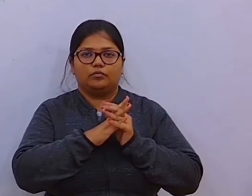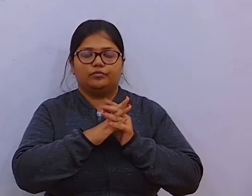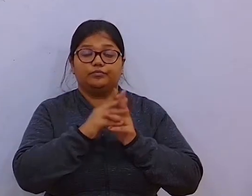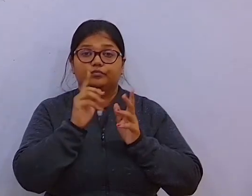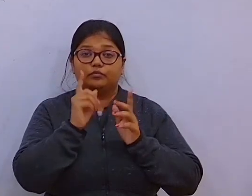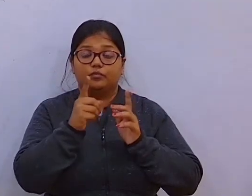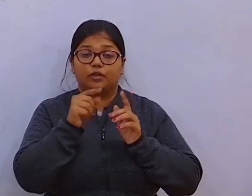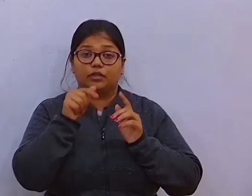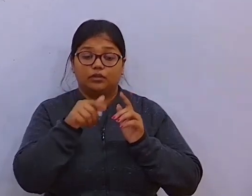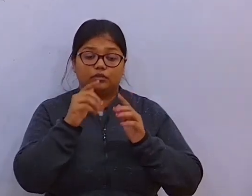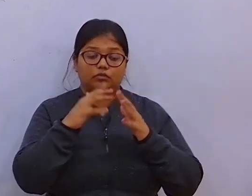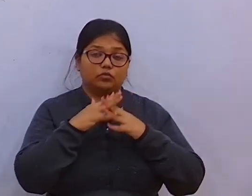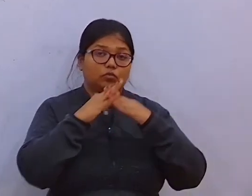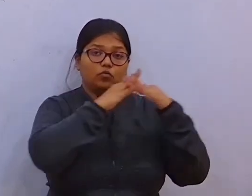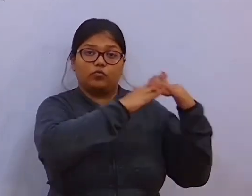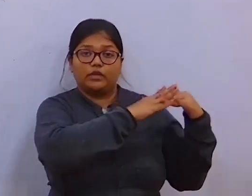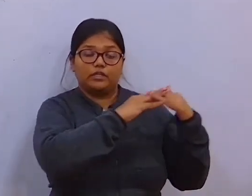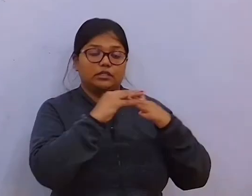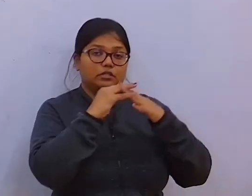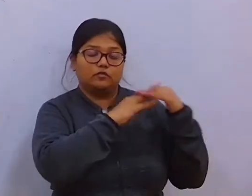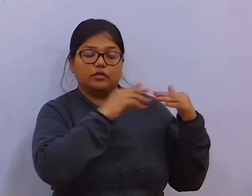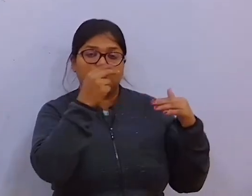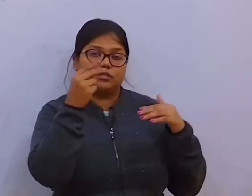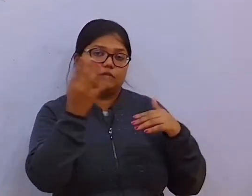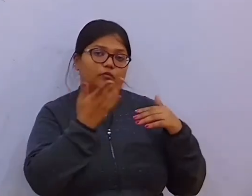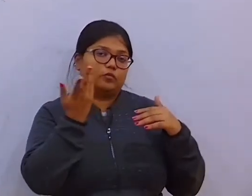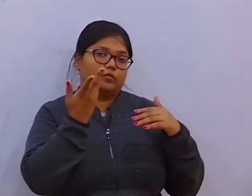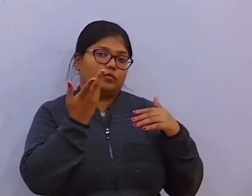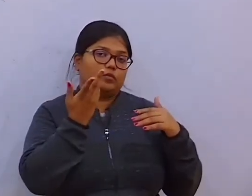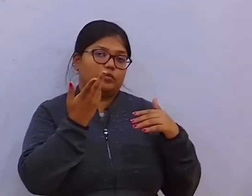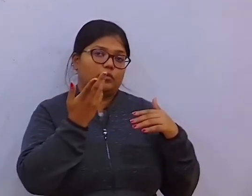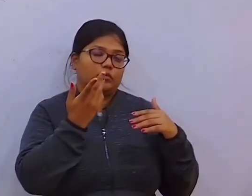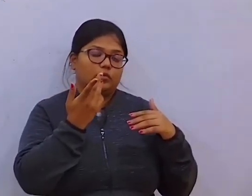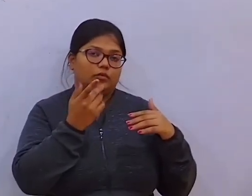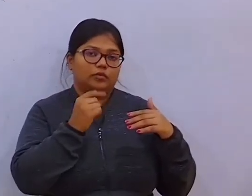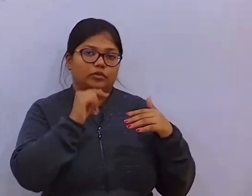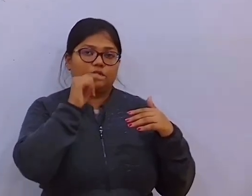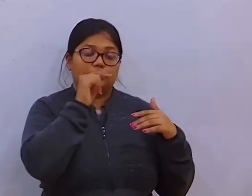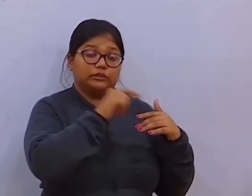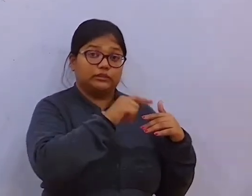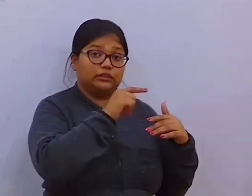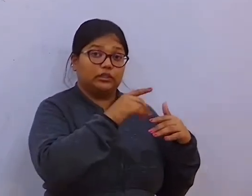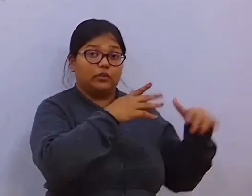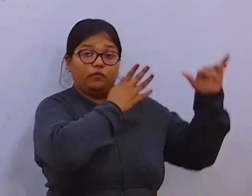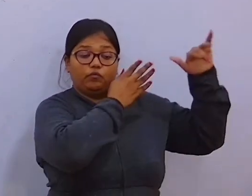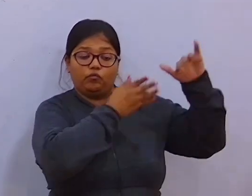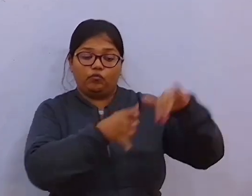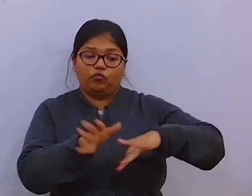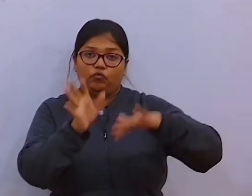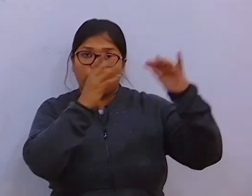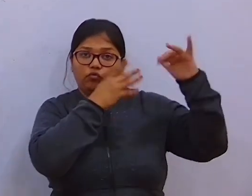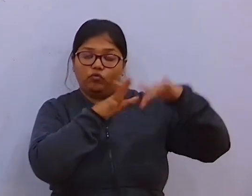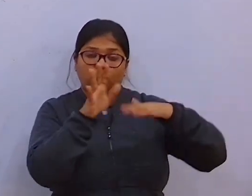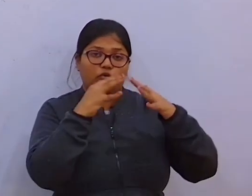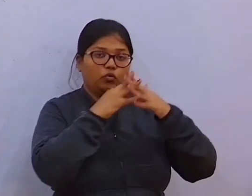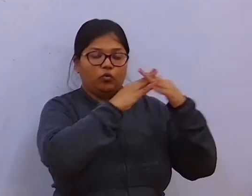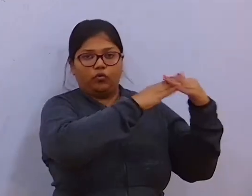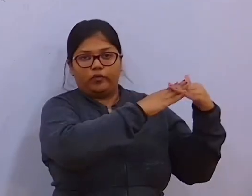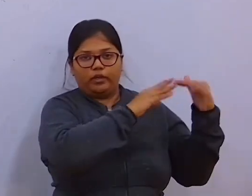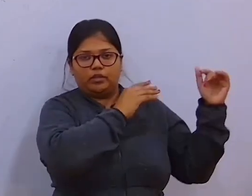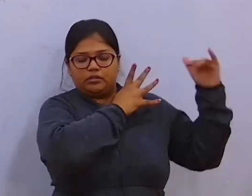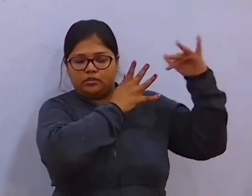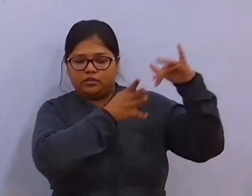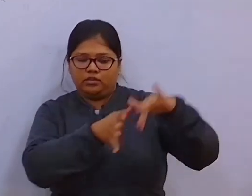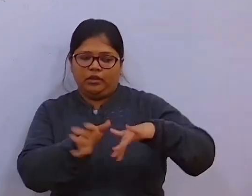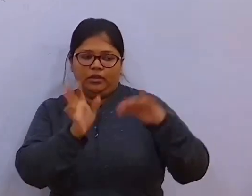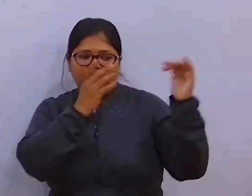ये पश्चिमोत्तर से चलती है। पश्चिमोत्तर मतलब समझ रहे हो कि अगर आपका कंट्री खड़ा है नॉर्थ